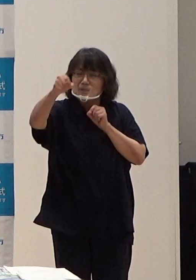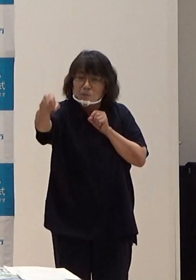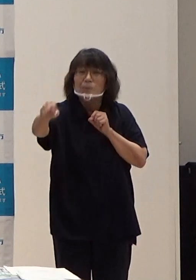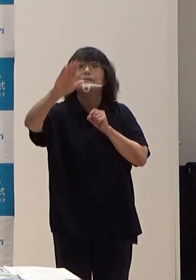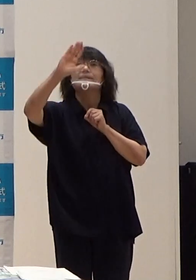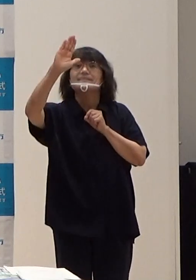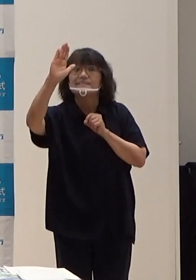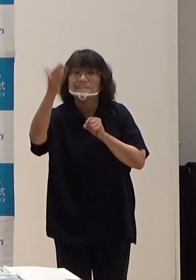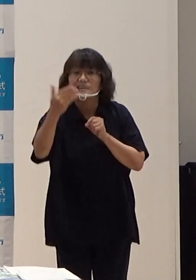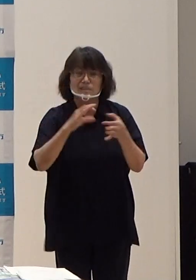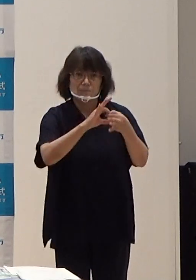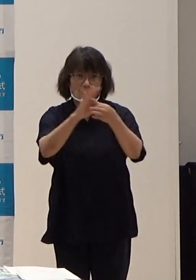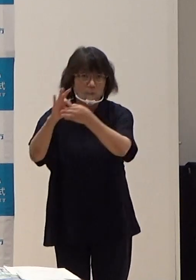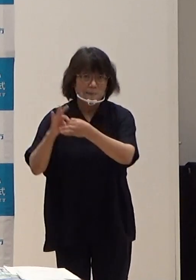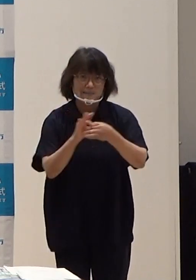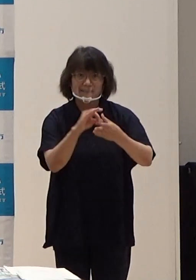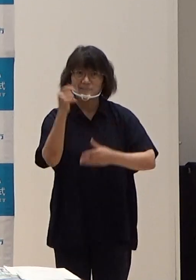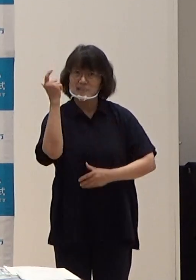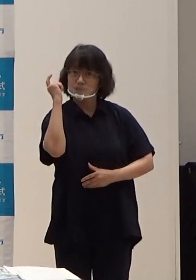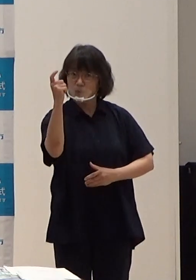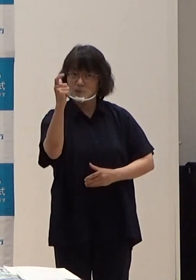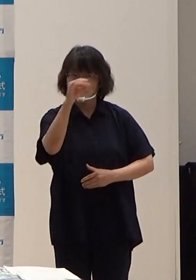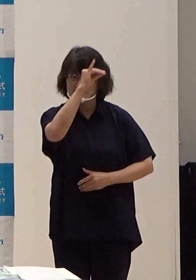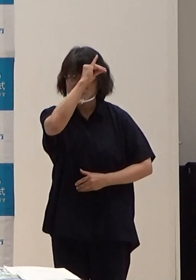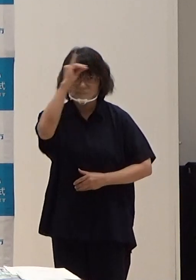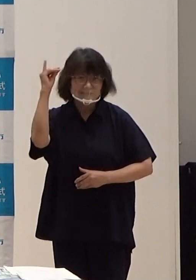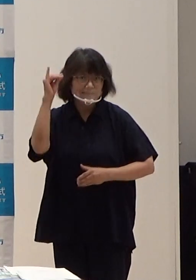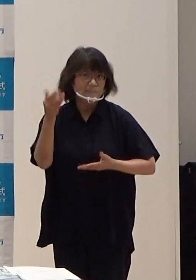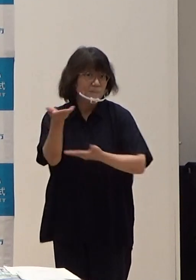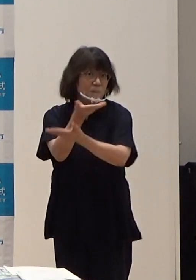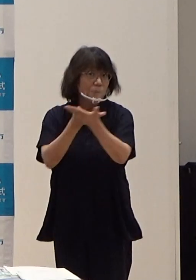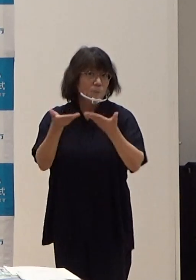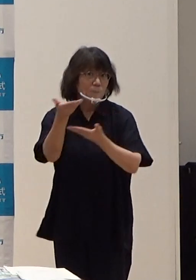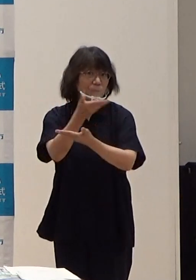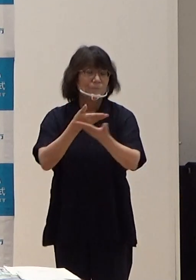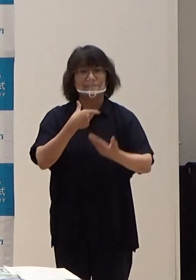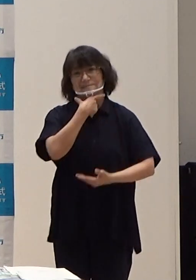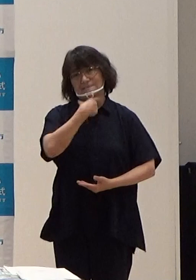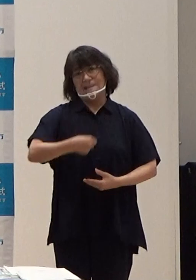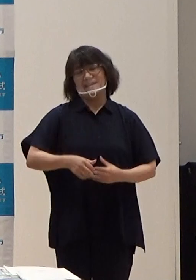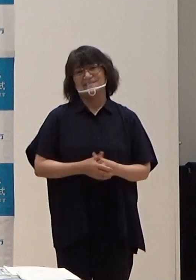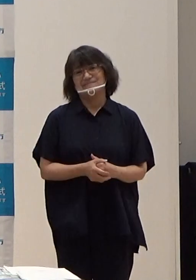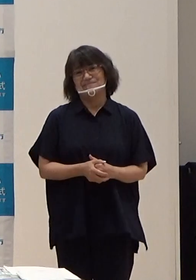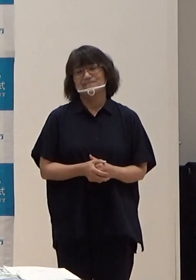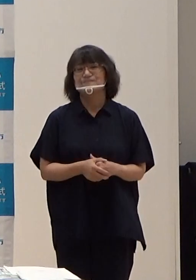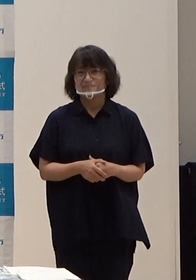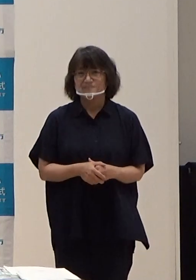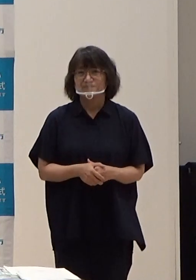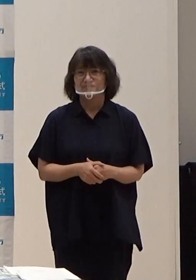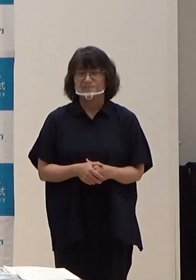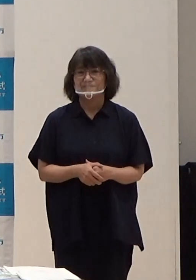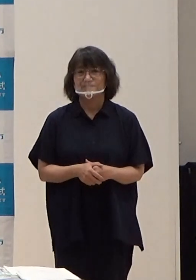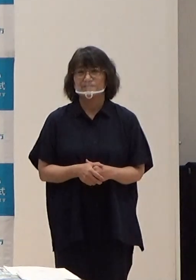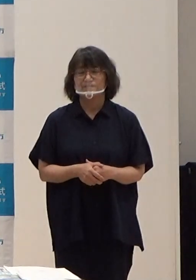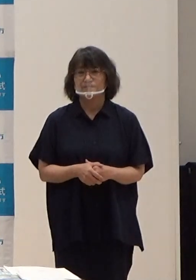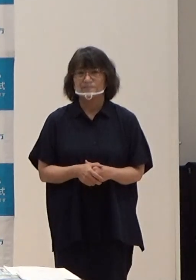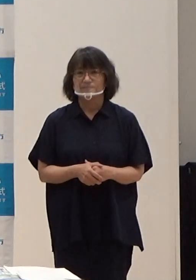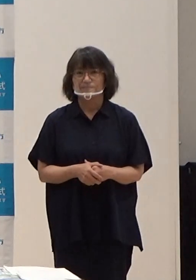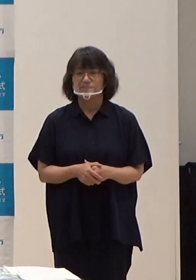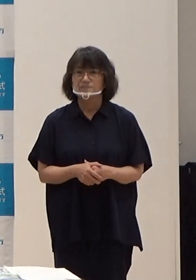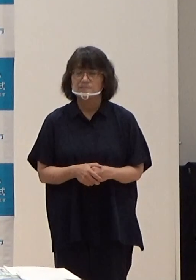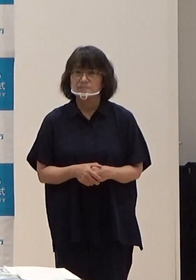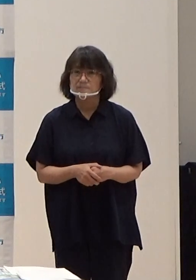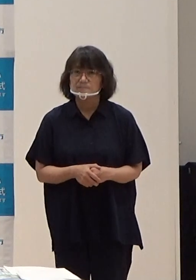、連携を強化して知恵の交換をしてまいりたいと。場合によってはですね、お互いの企業同士が相互